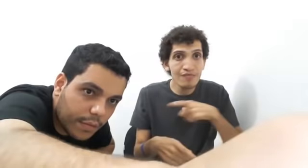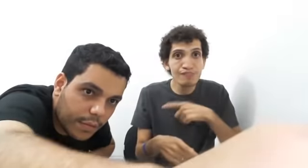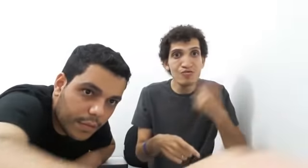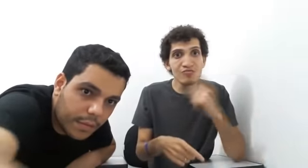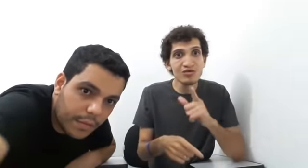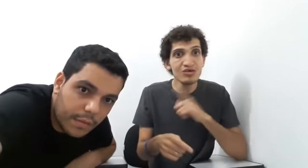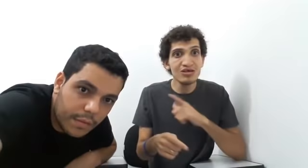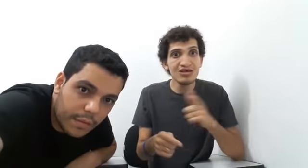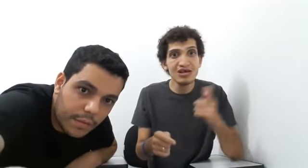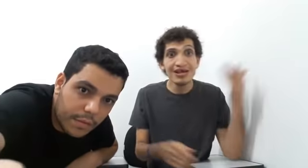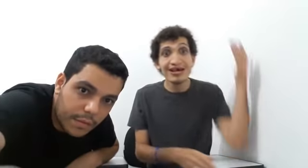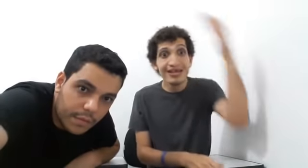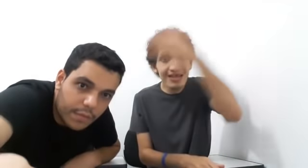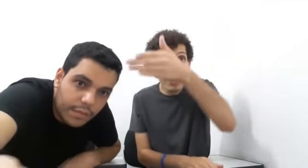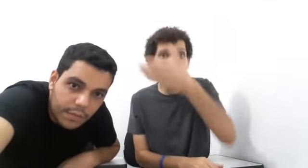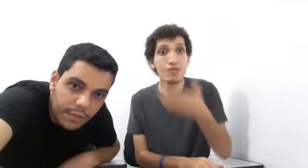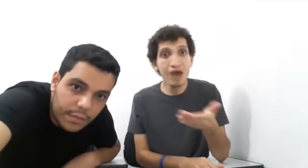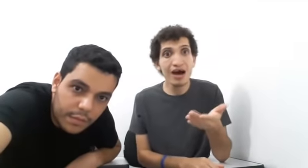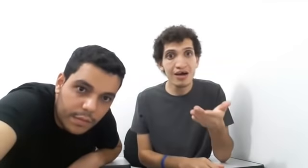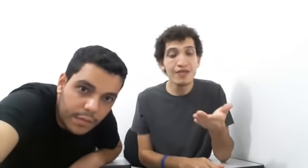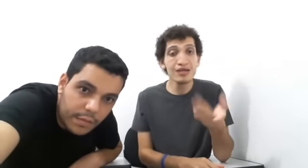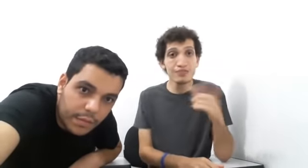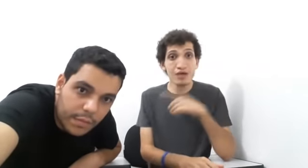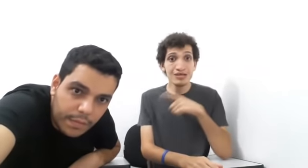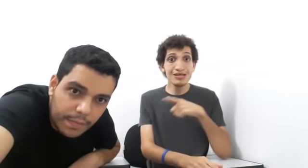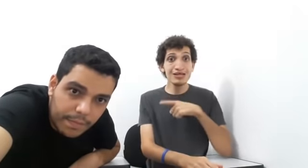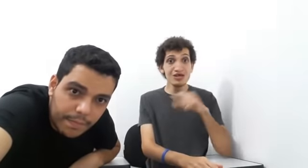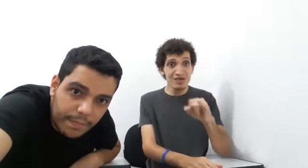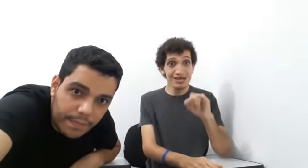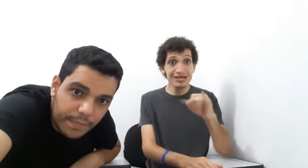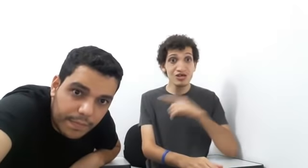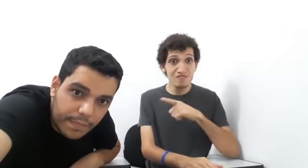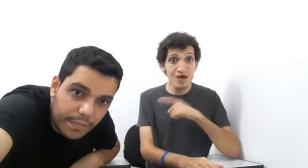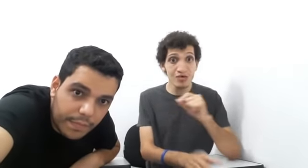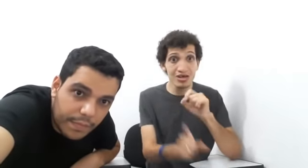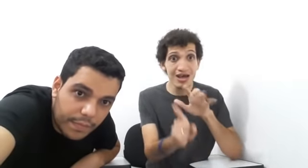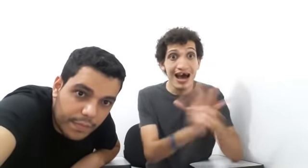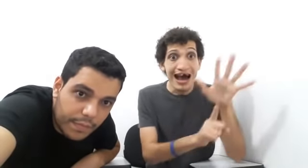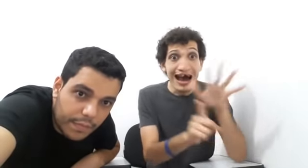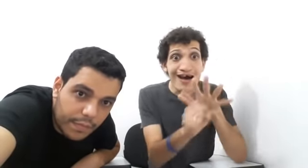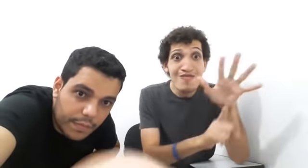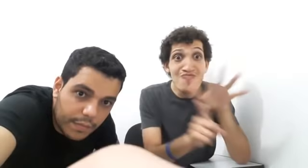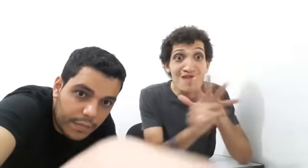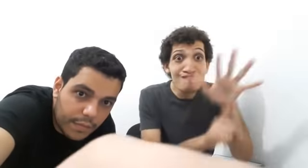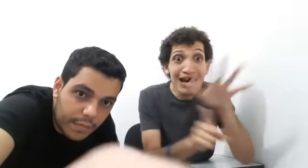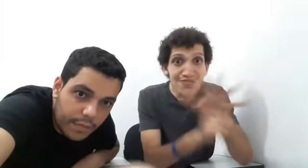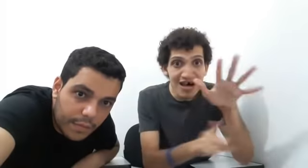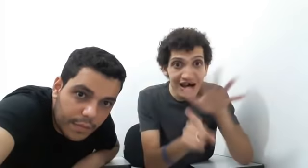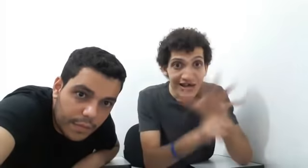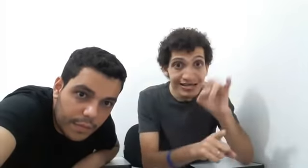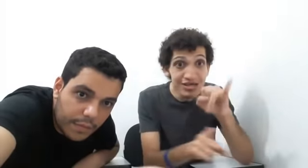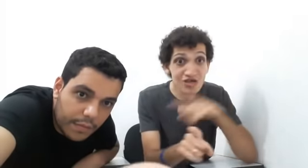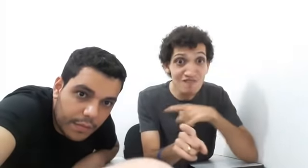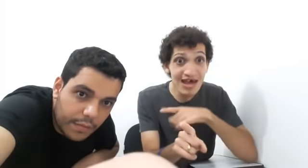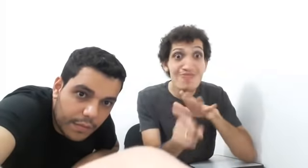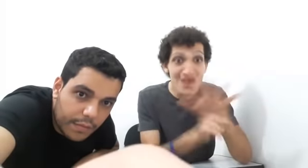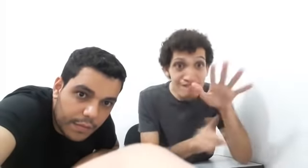poder conseguir aí ir até o lugar, né? Então, se tiver o quê? Demanda, se tiver